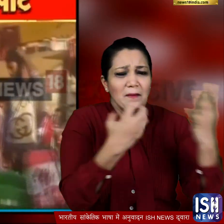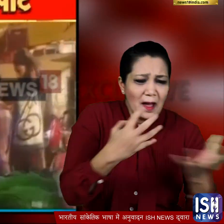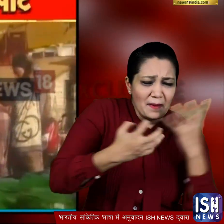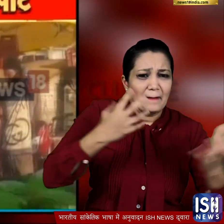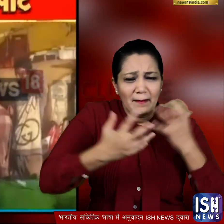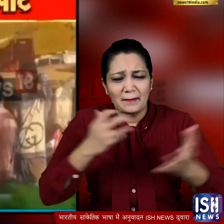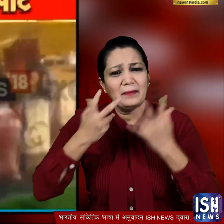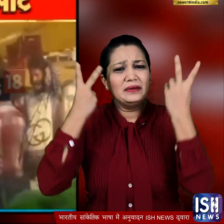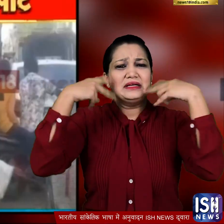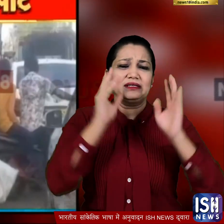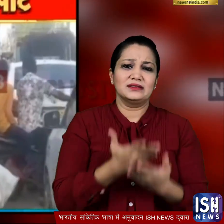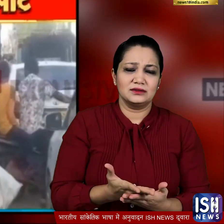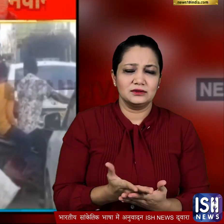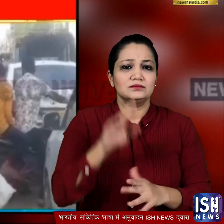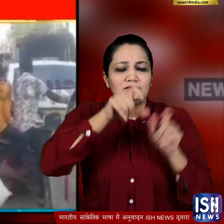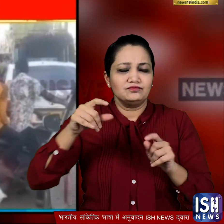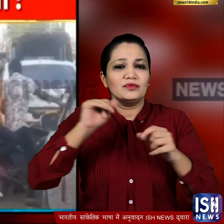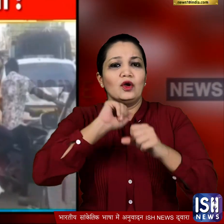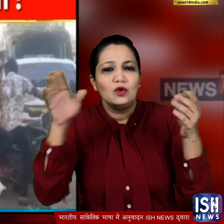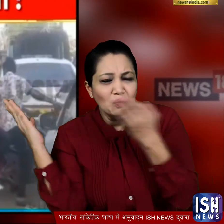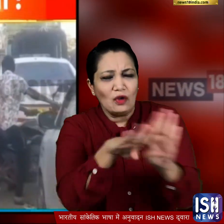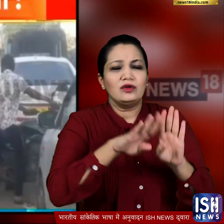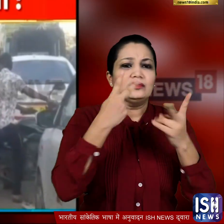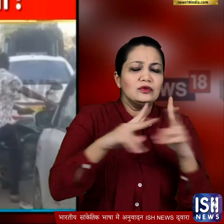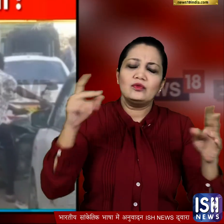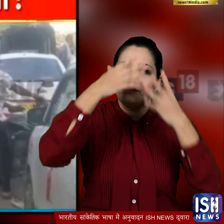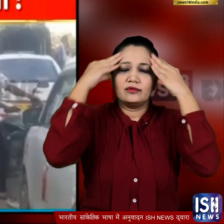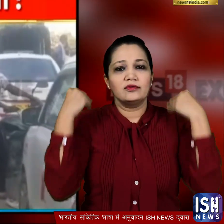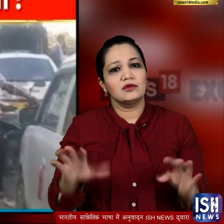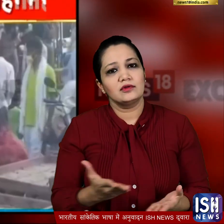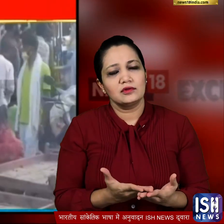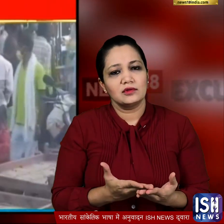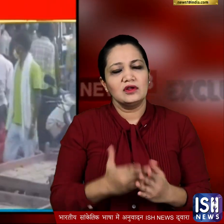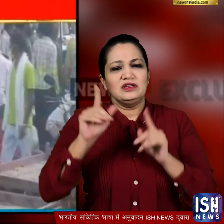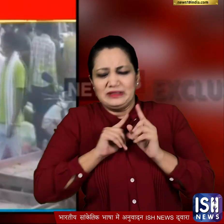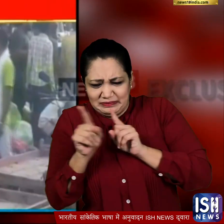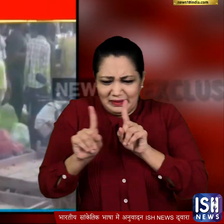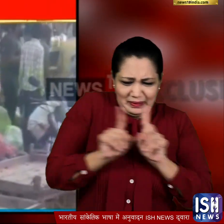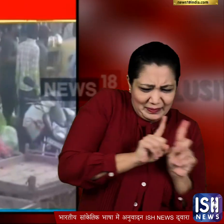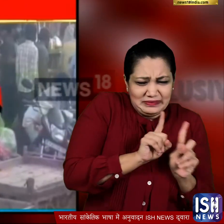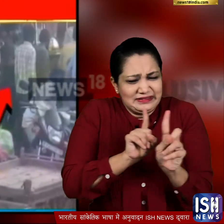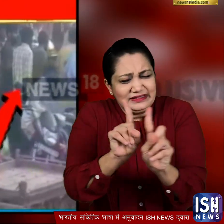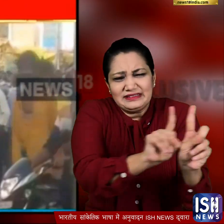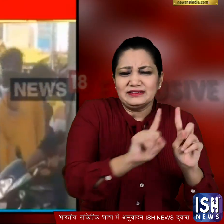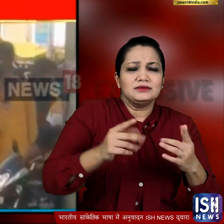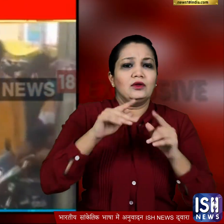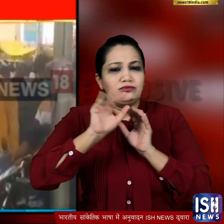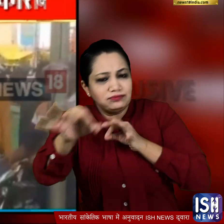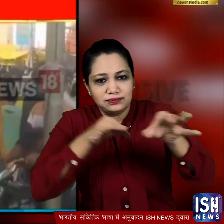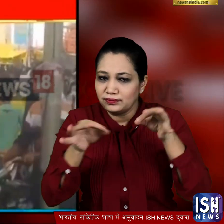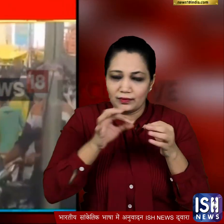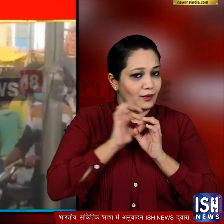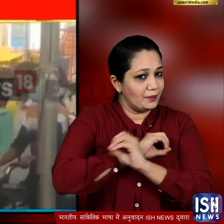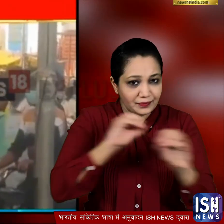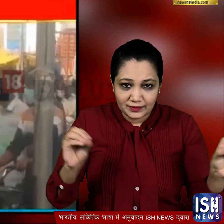सब्जियों की खरीदारी करते दिखाई दिए। इस मंडी में आए लोगों ने लॉकडाउन के सारे नियम कायदे भुला दिए। वहां सभी एक दूसरे के नजदीक खड़े दिखे। उन्होंने